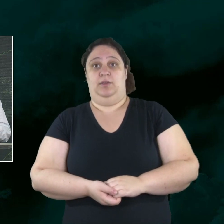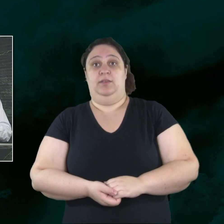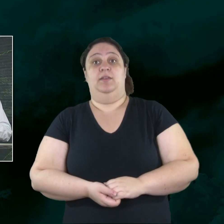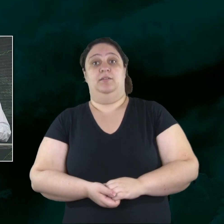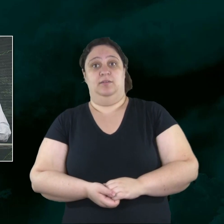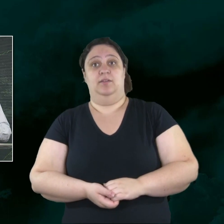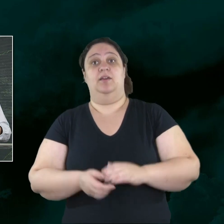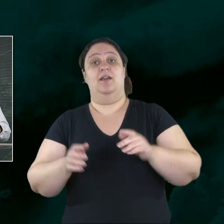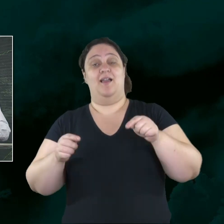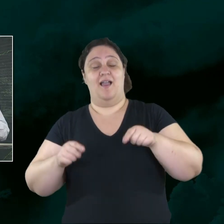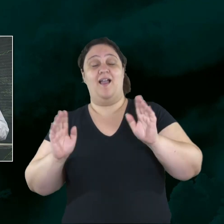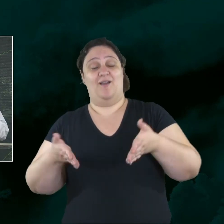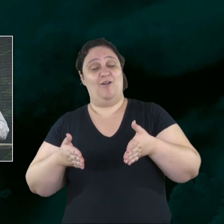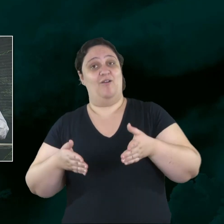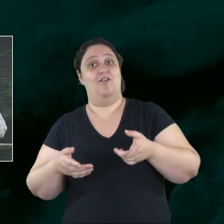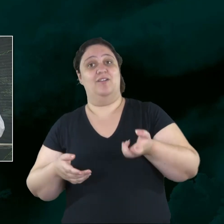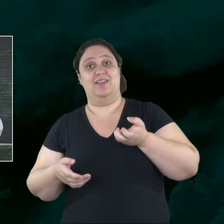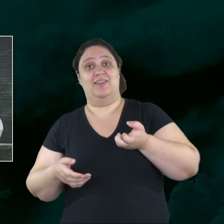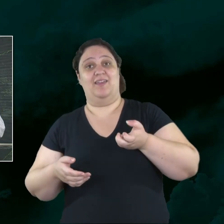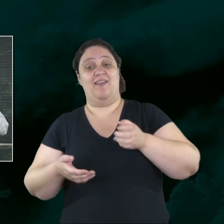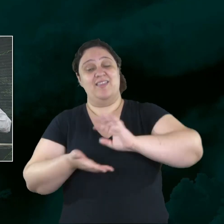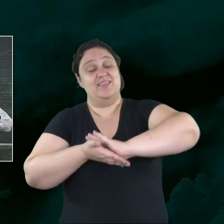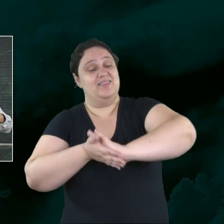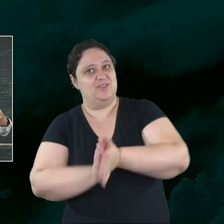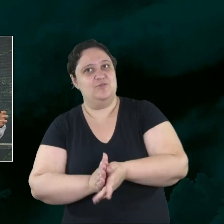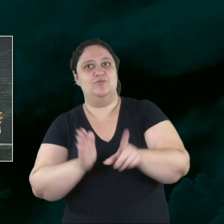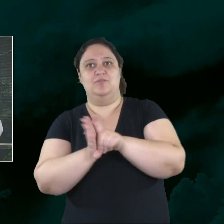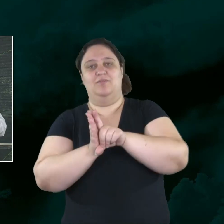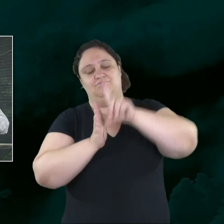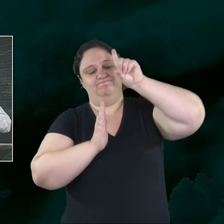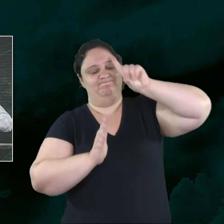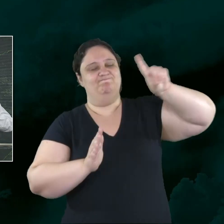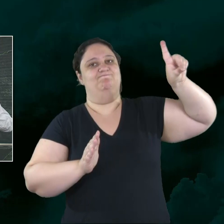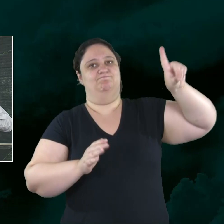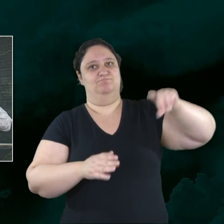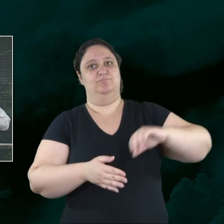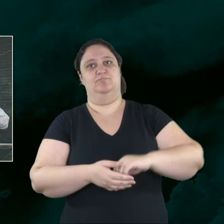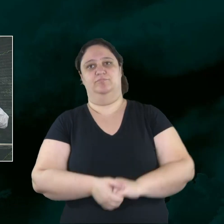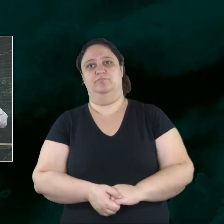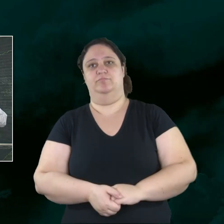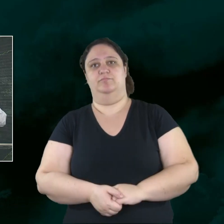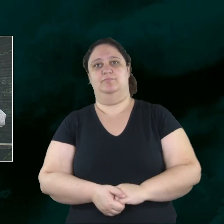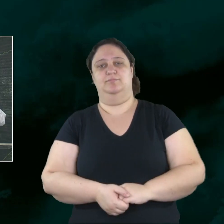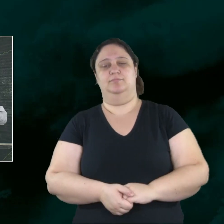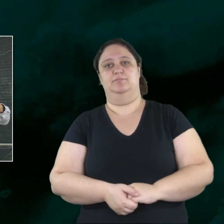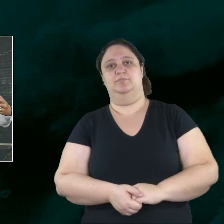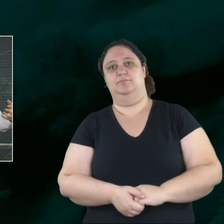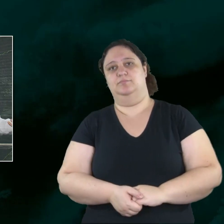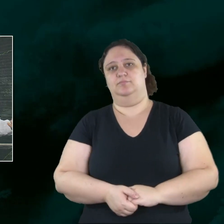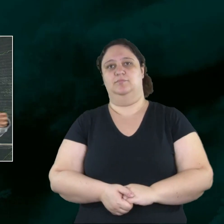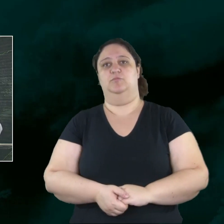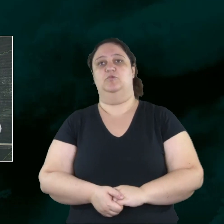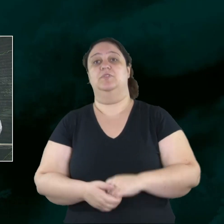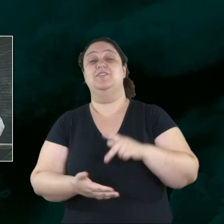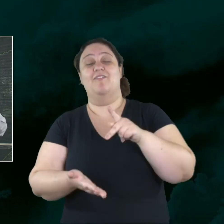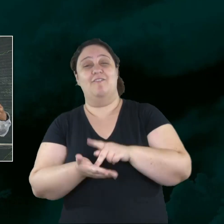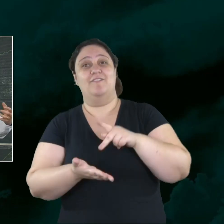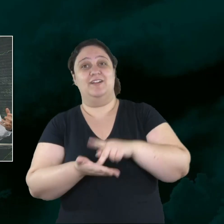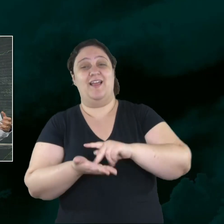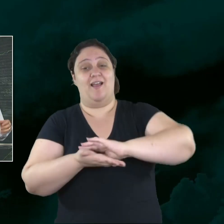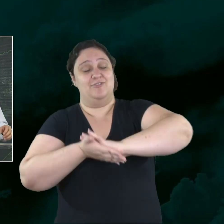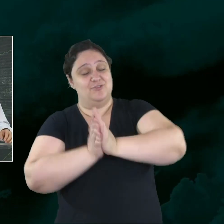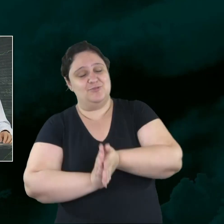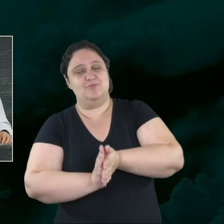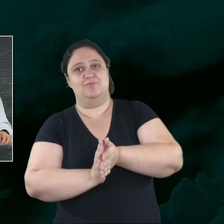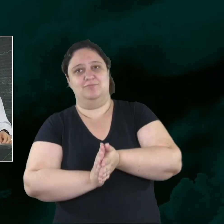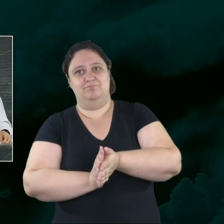está sendo derrubado, essa lei, essas amarras da lei, essas amarras da verdade, né, estão